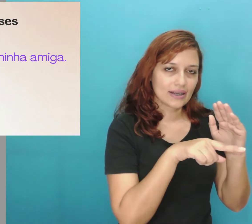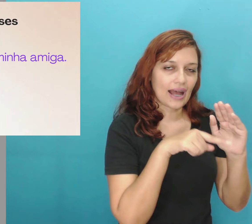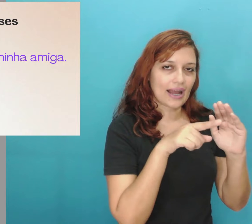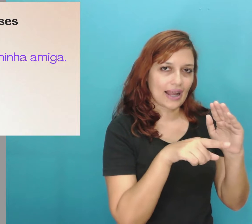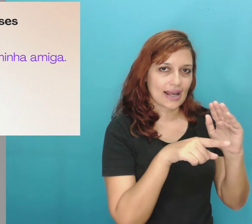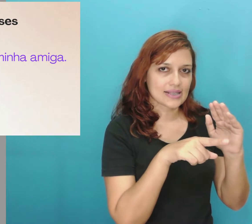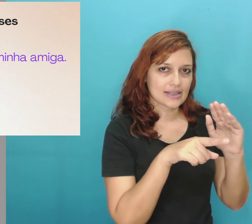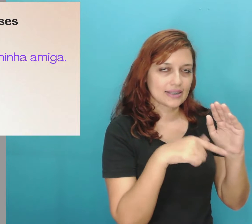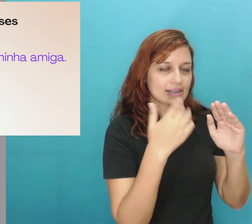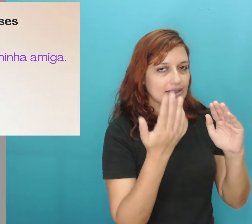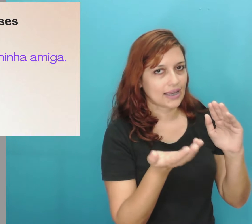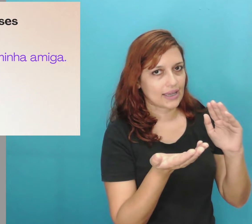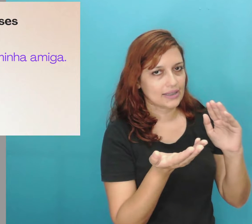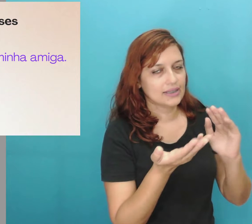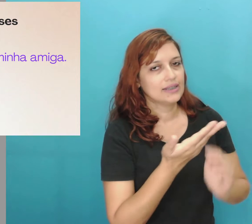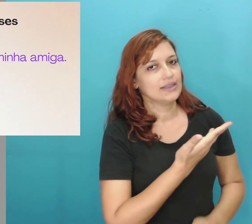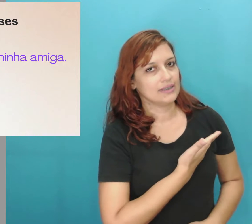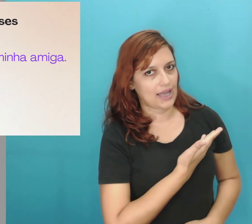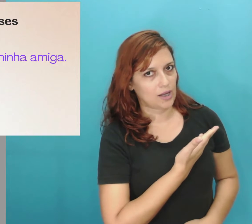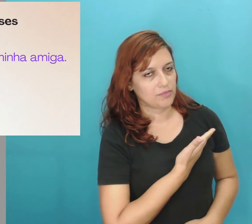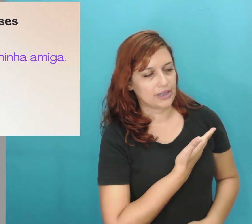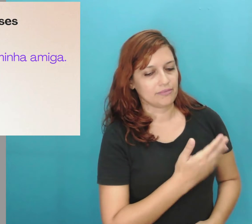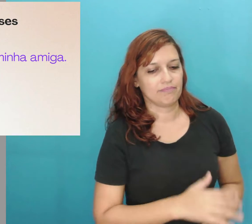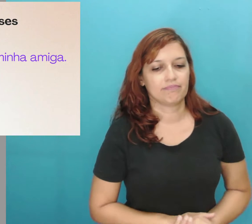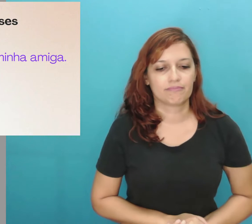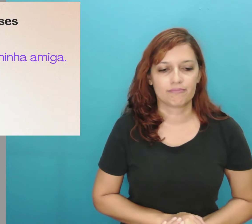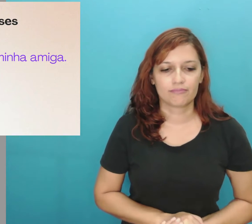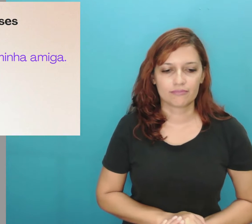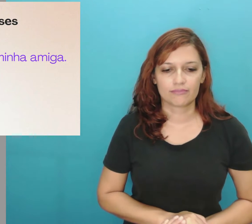a casa de quem? Da amiga.